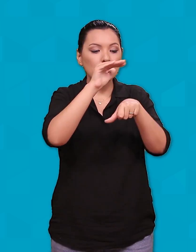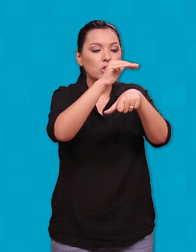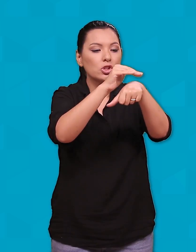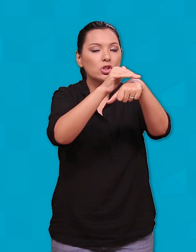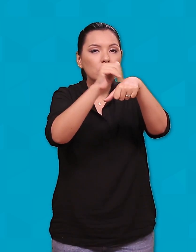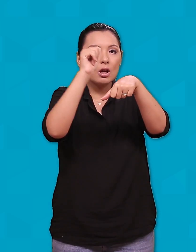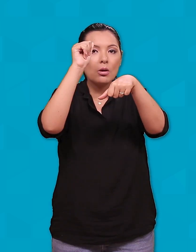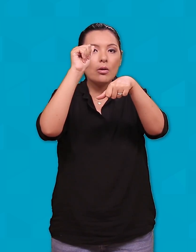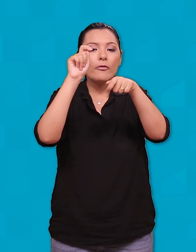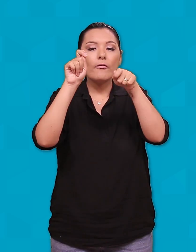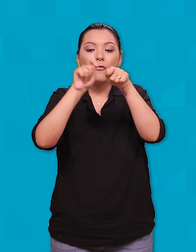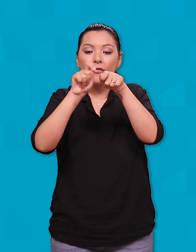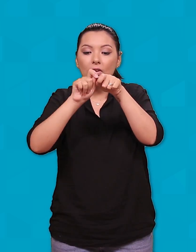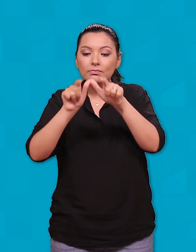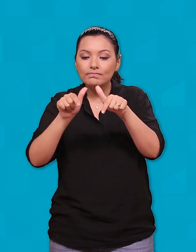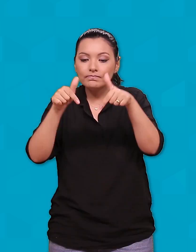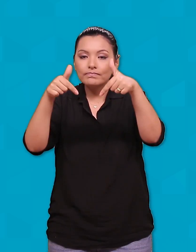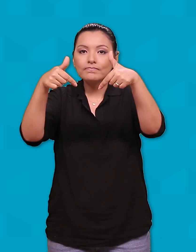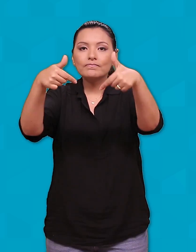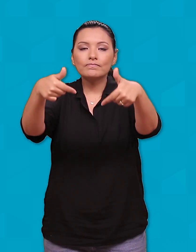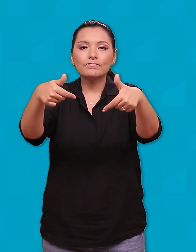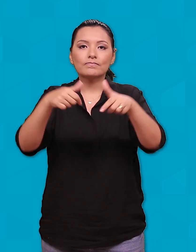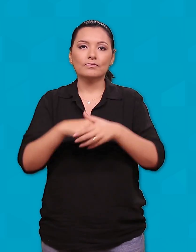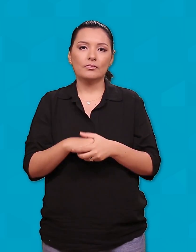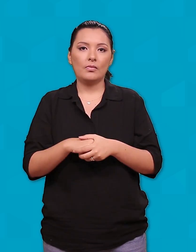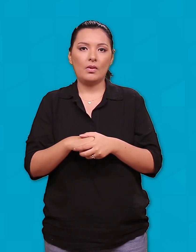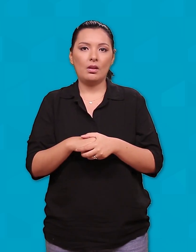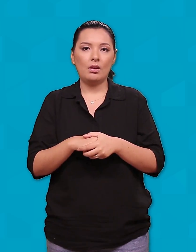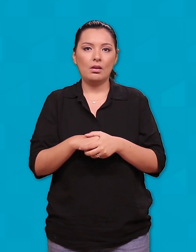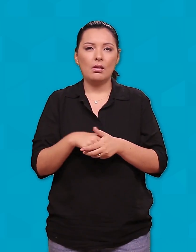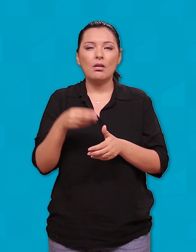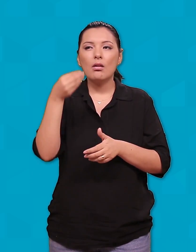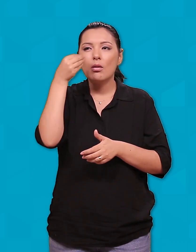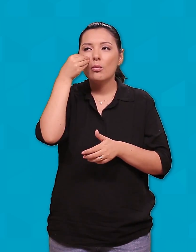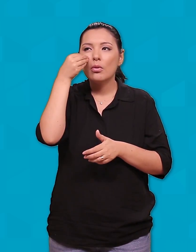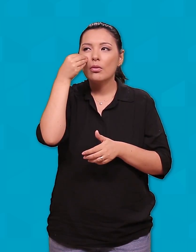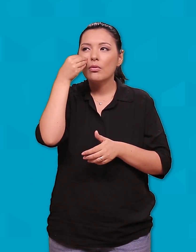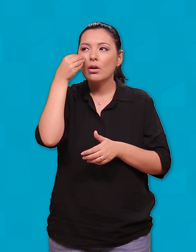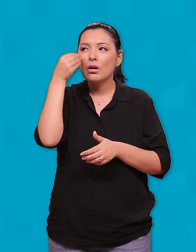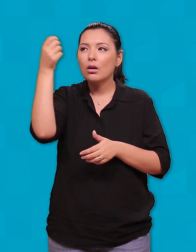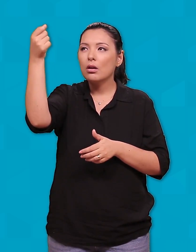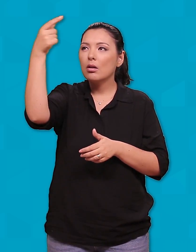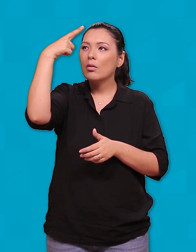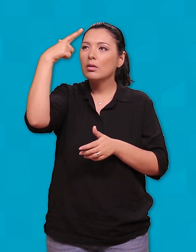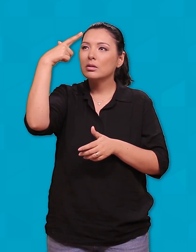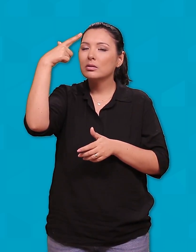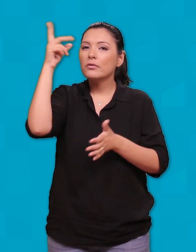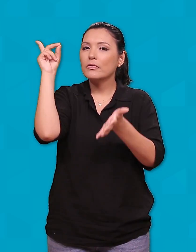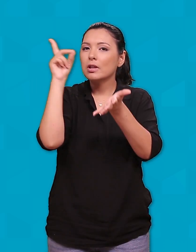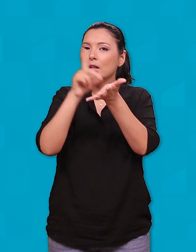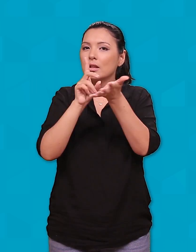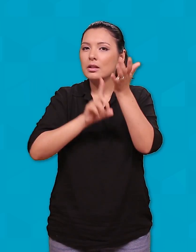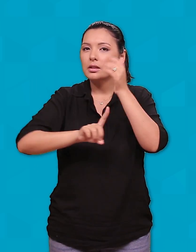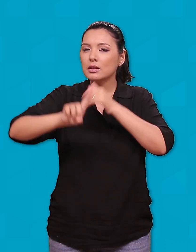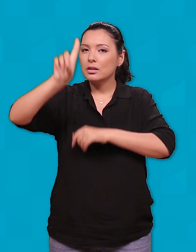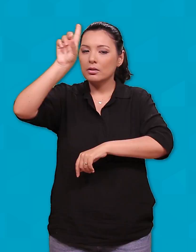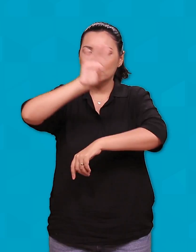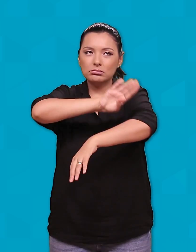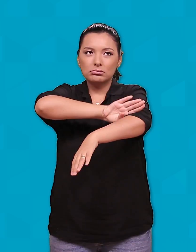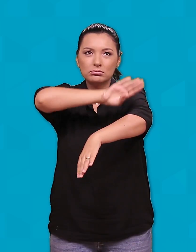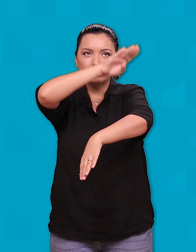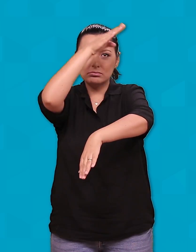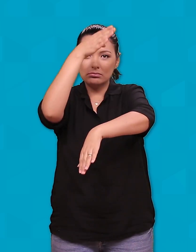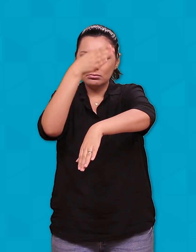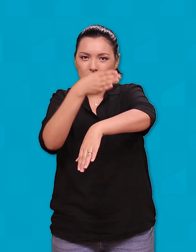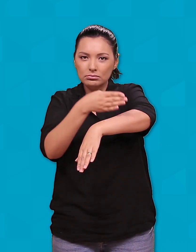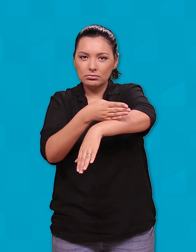chamado para a missão. A experiência da luz, da força de Deus, no alto do monte,